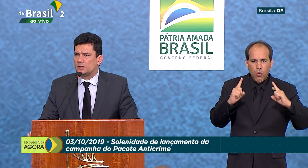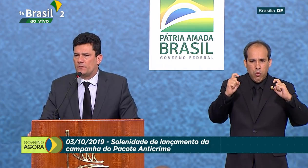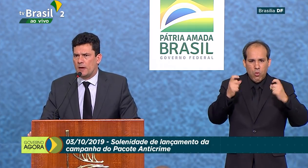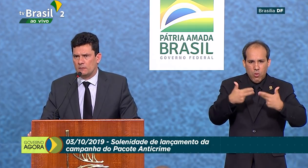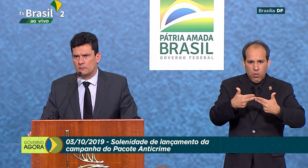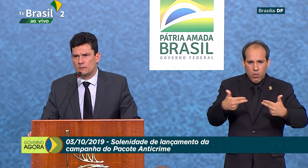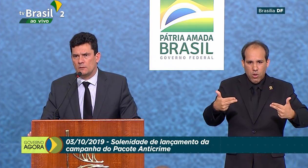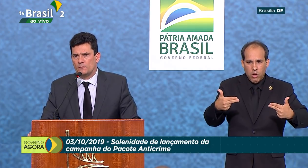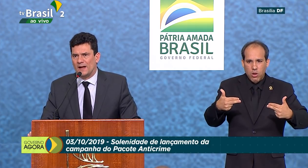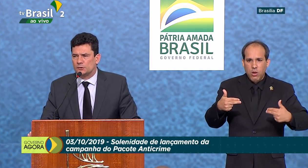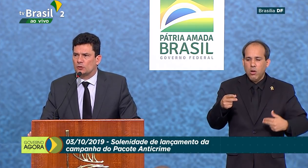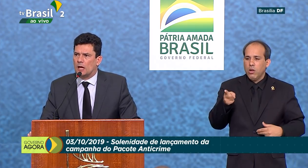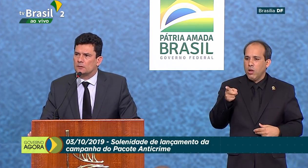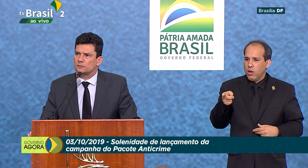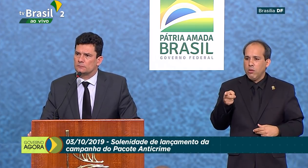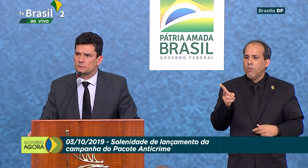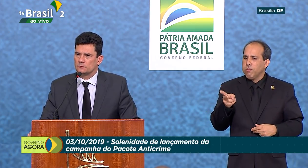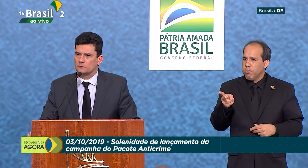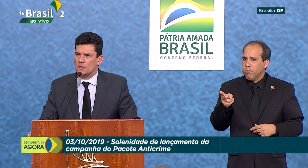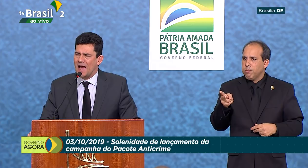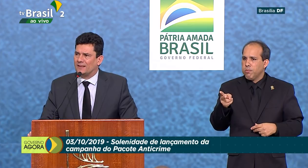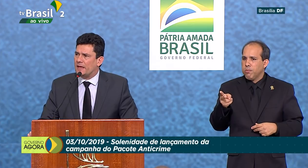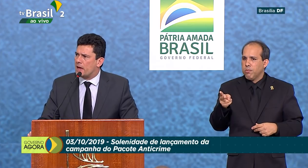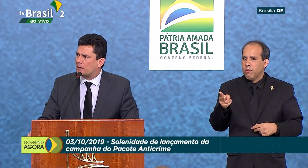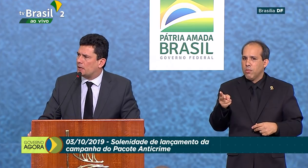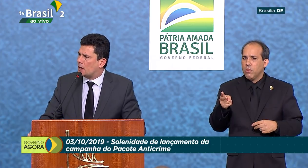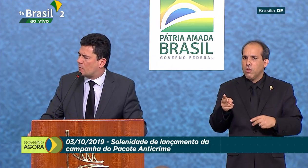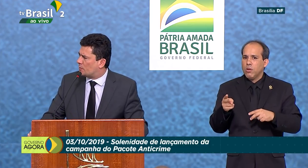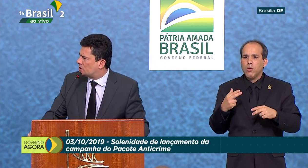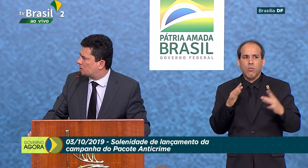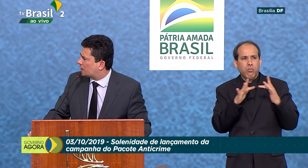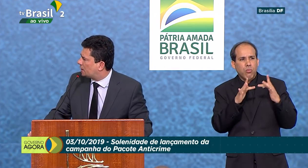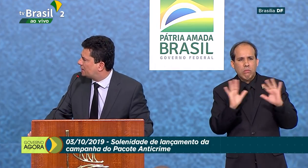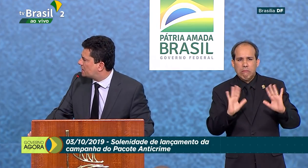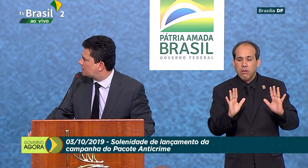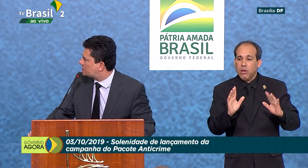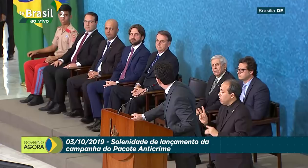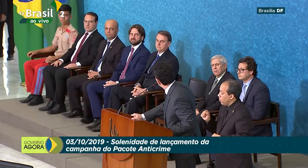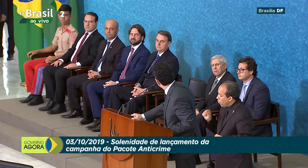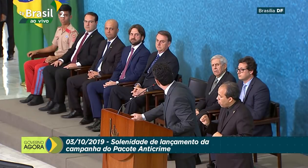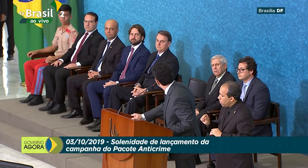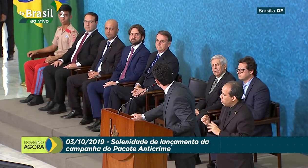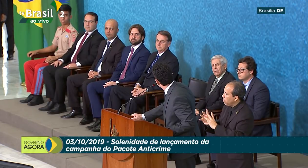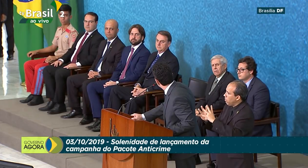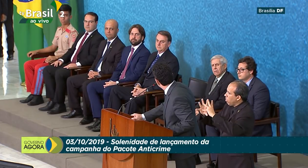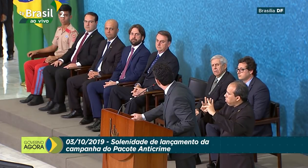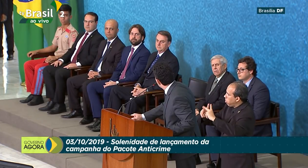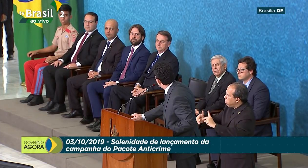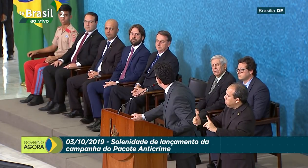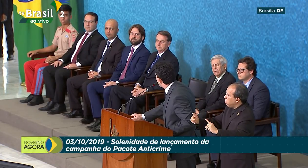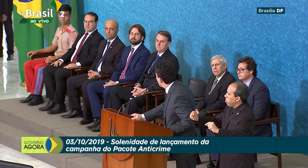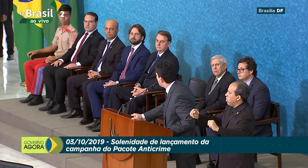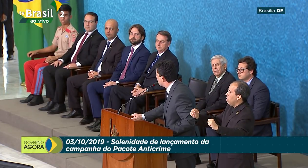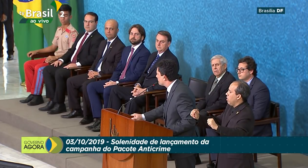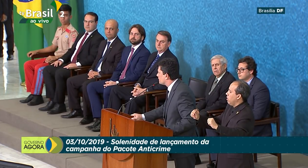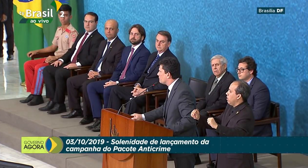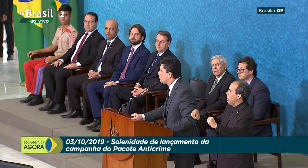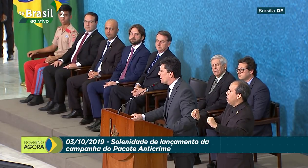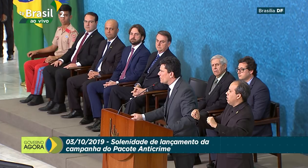enquanto se mantiver faccionado. A ideia aqui é uma medida que desestimule